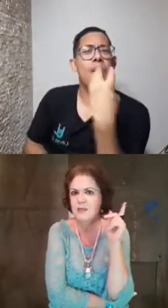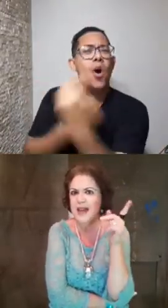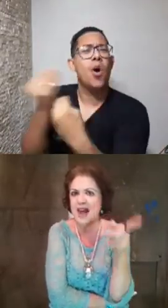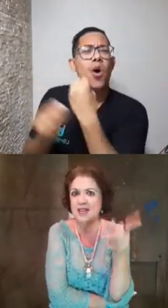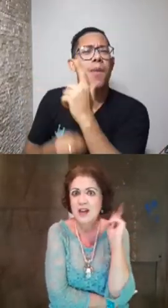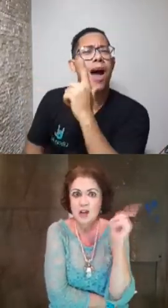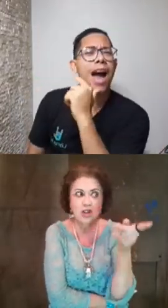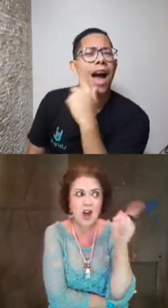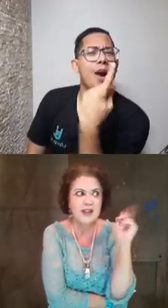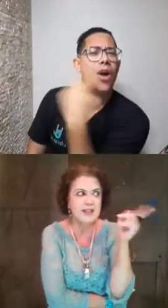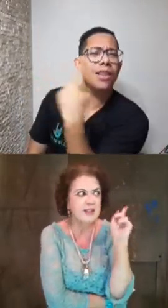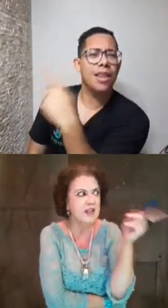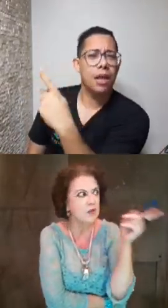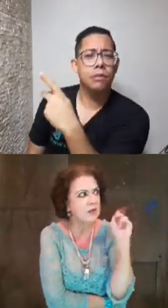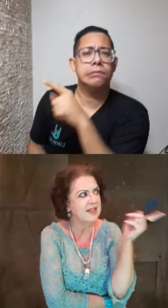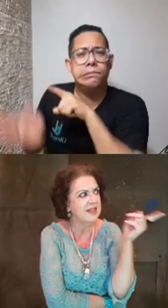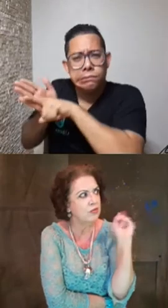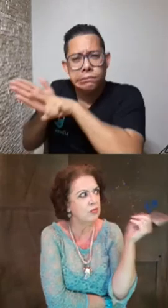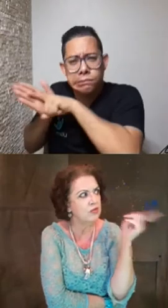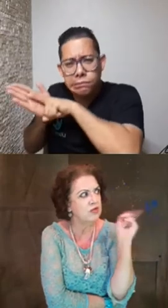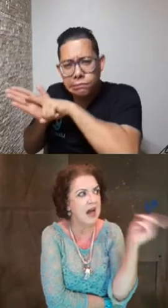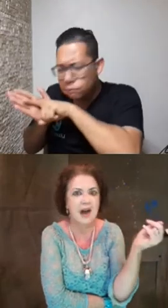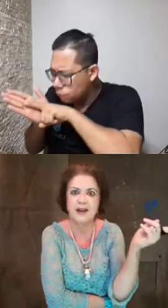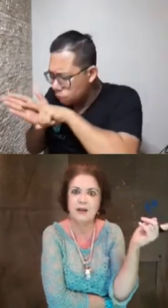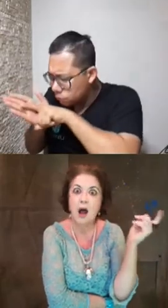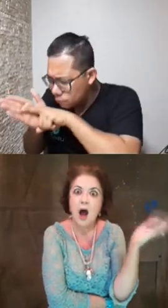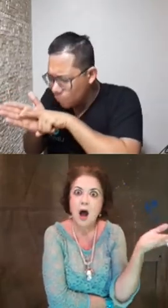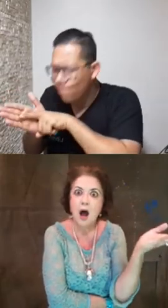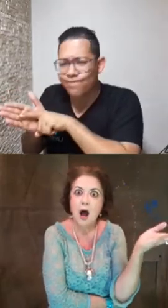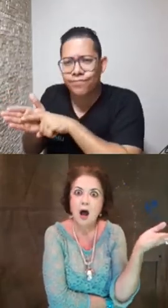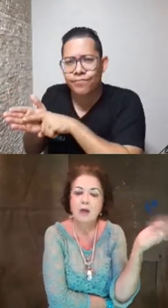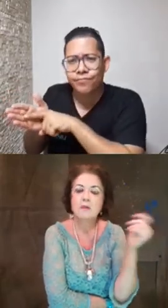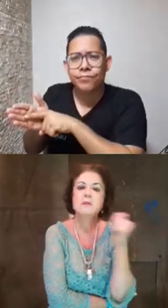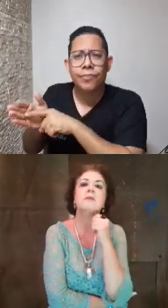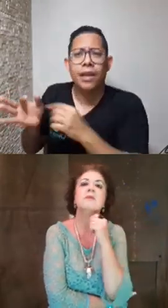sais minerais só existem no deserto do Saara.